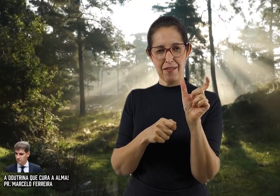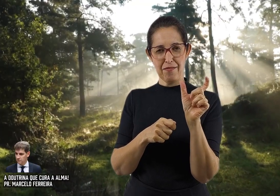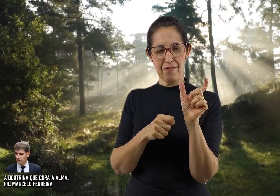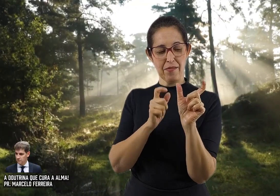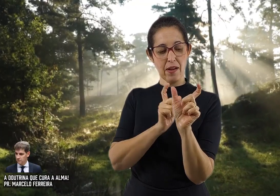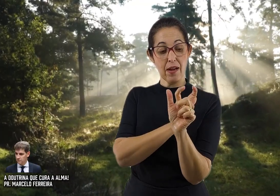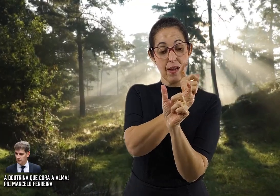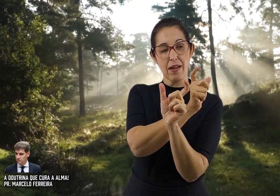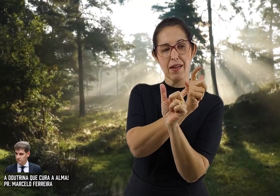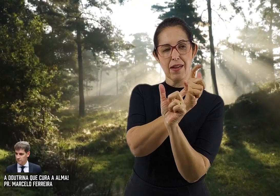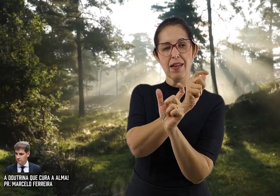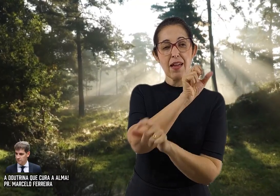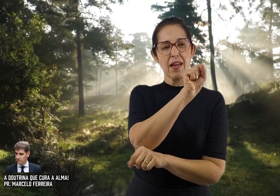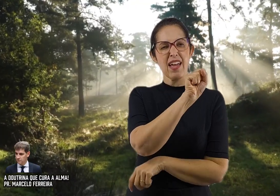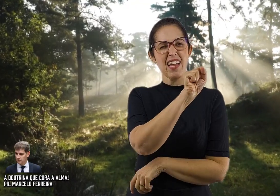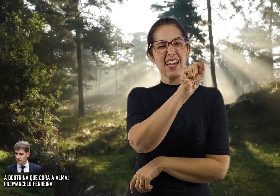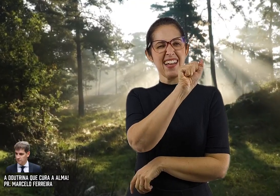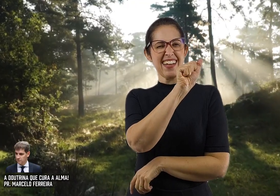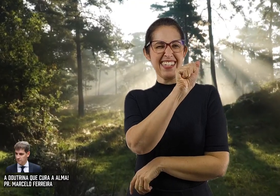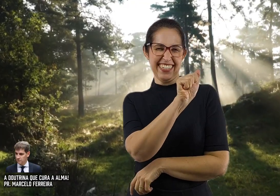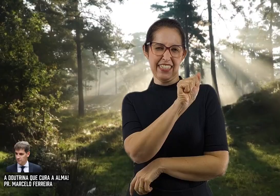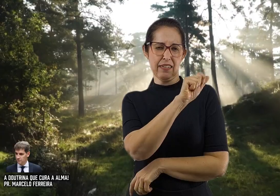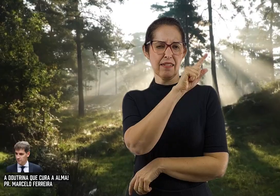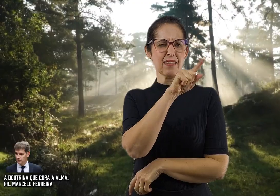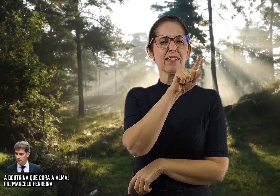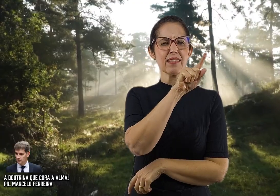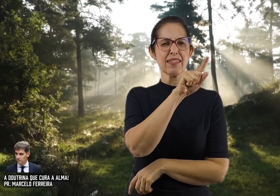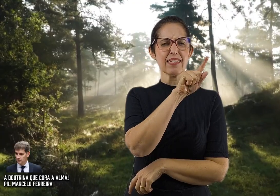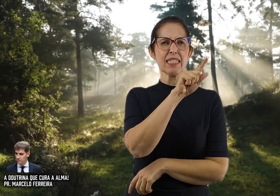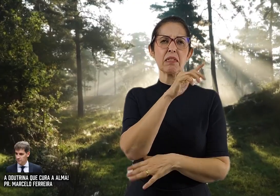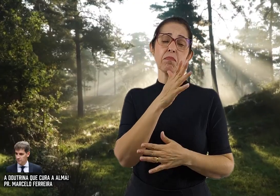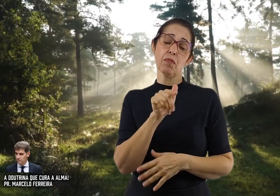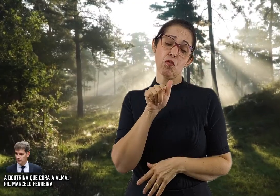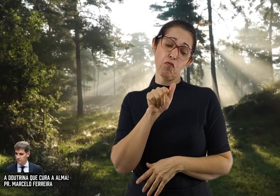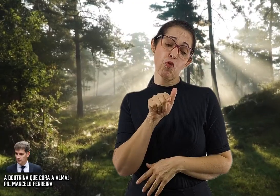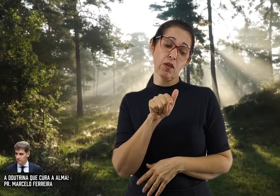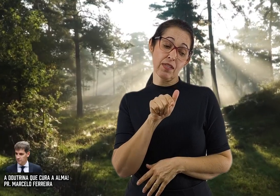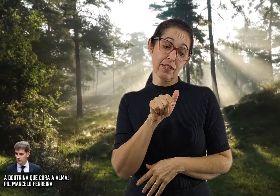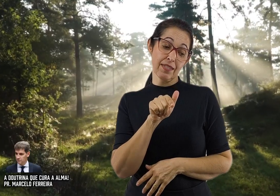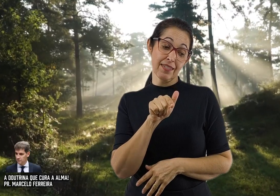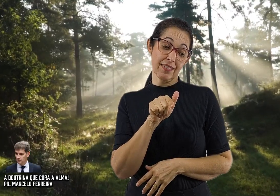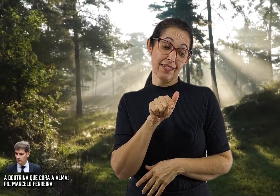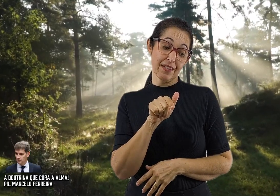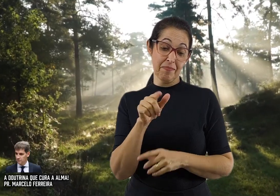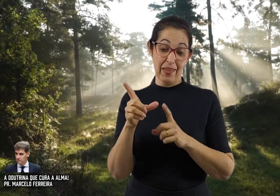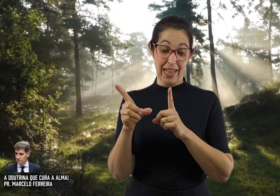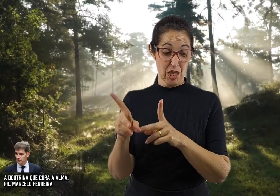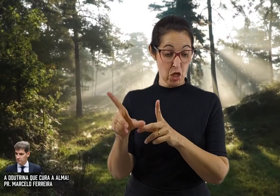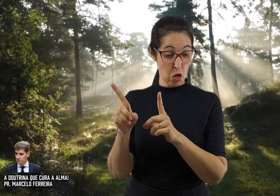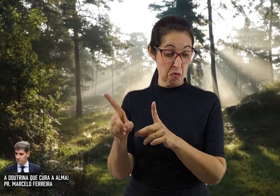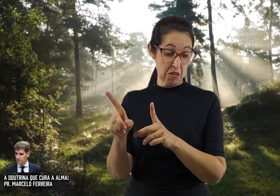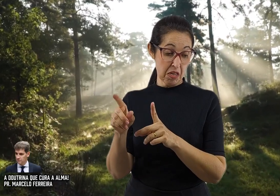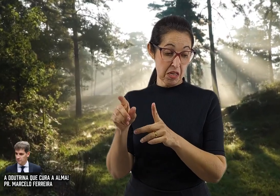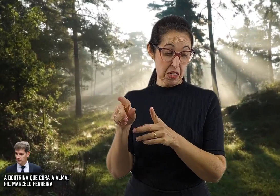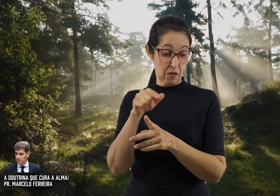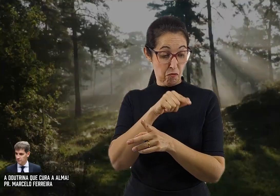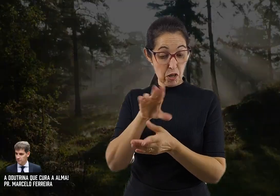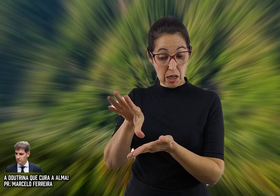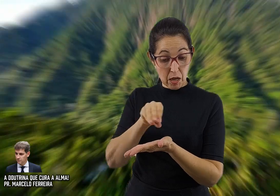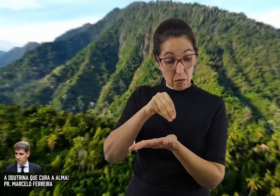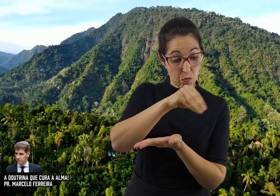sã doutrina. Ele podia, nesse texto, por exemplo, escrever assim: tu, porém, fala o que convém à doutrina,